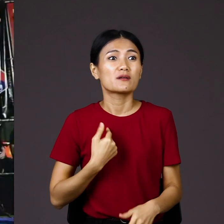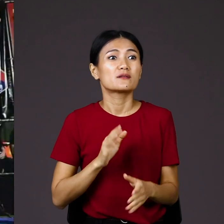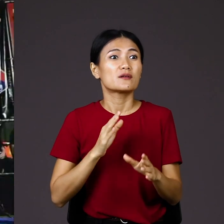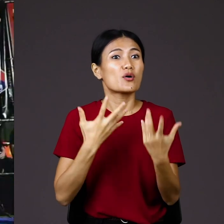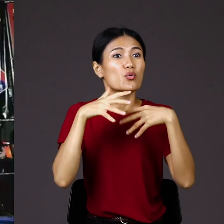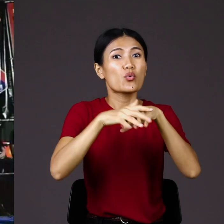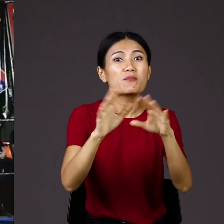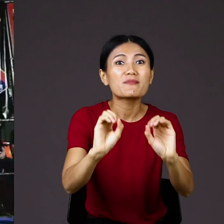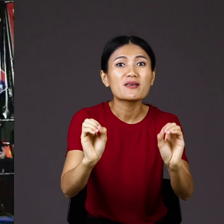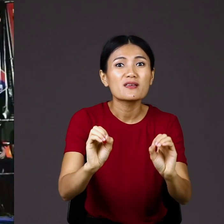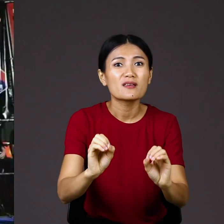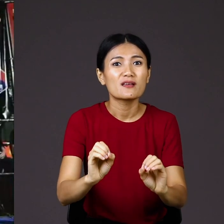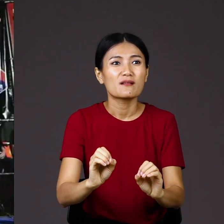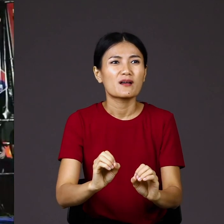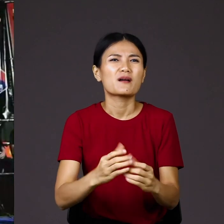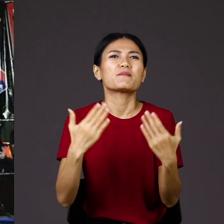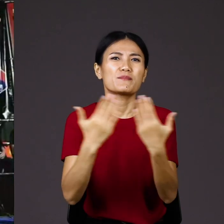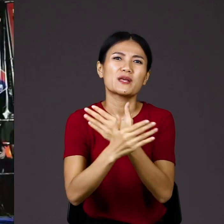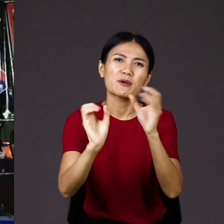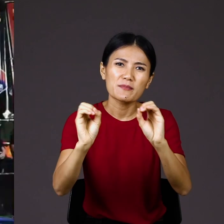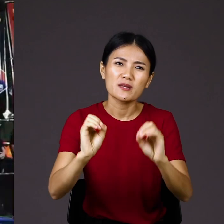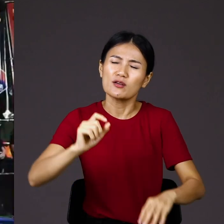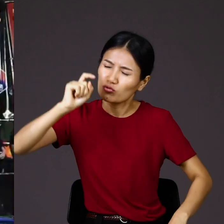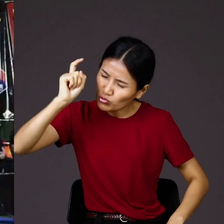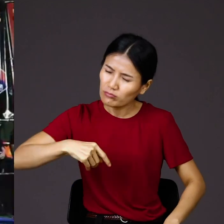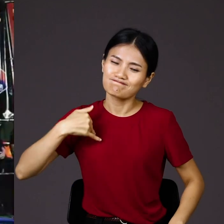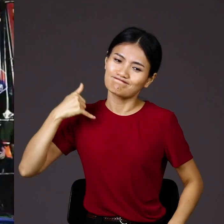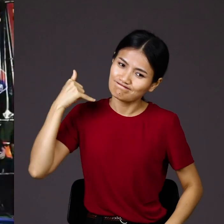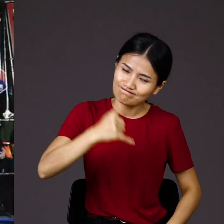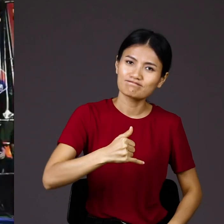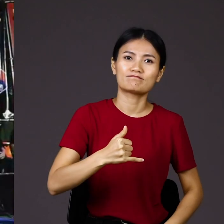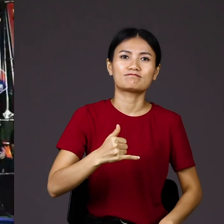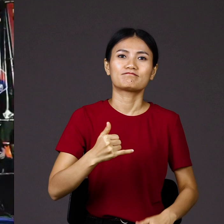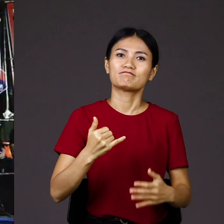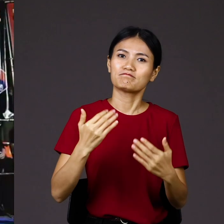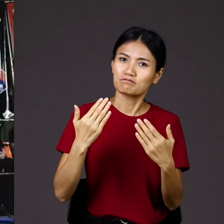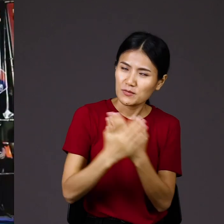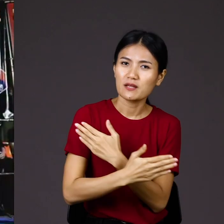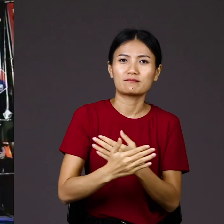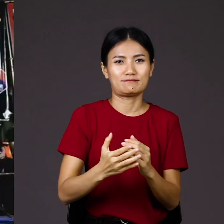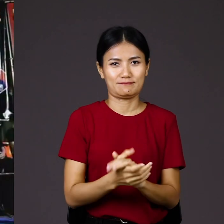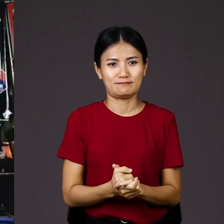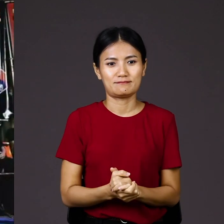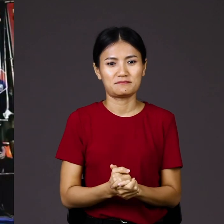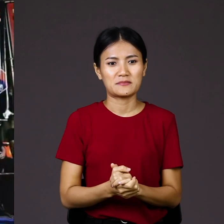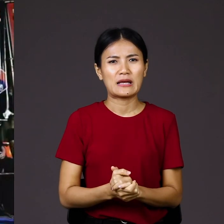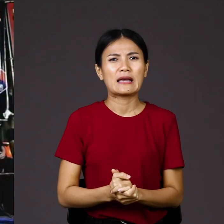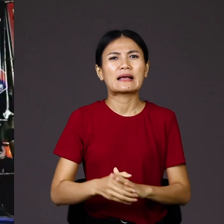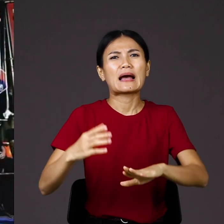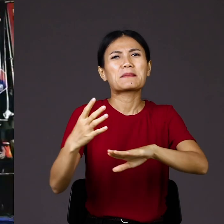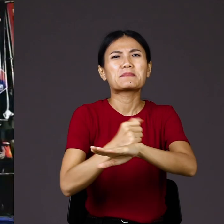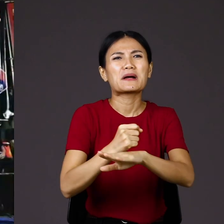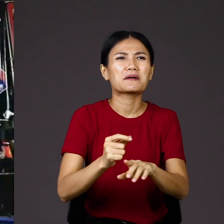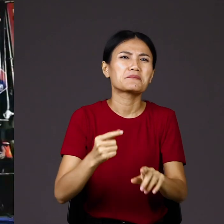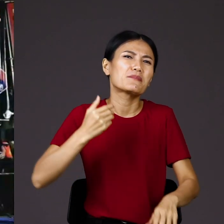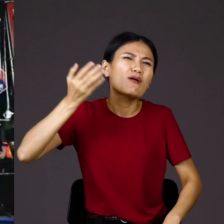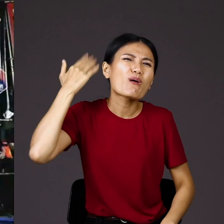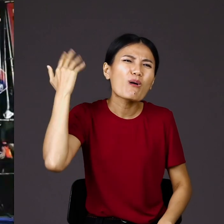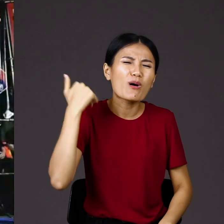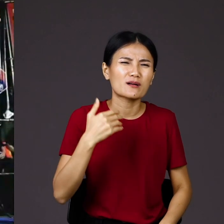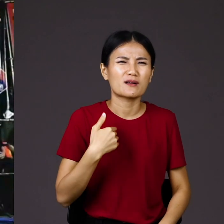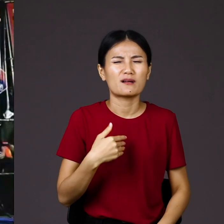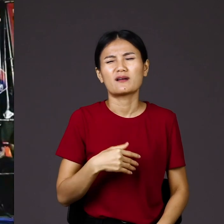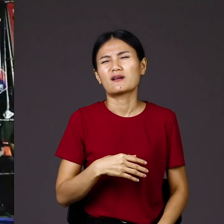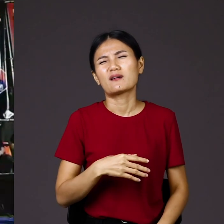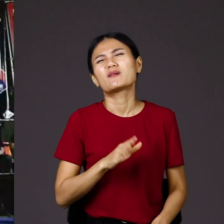ราเลยต้องลงมาสู้เพื่อจะเปลี่ยนมันครับพอเสียทีครับกับการเมืองแบบเดิมๆการเมื